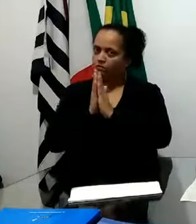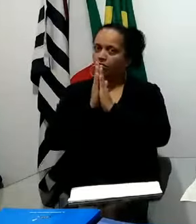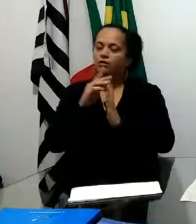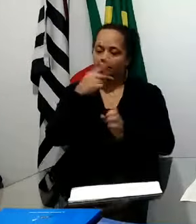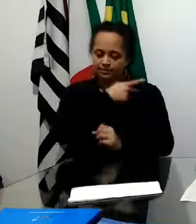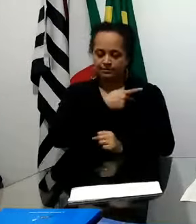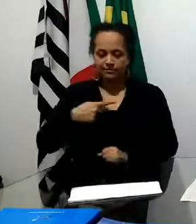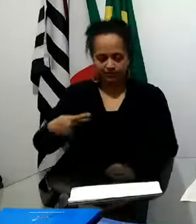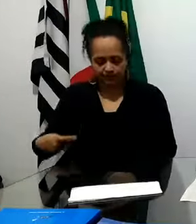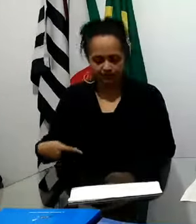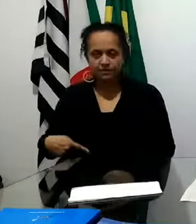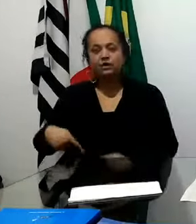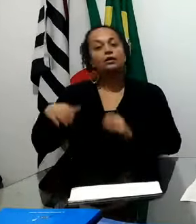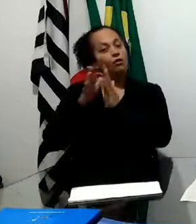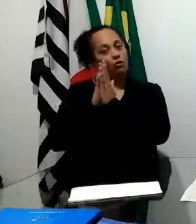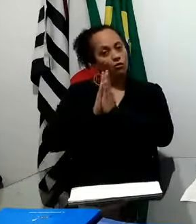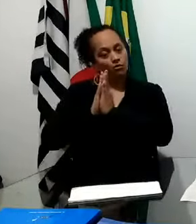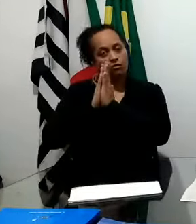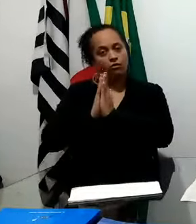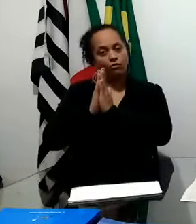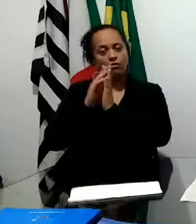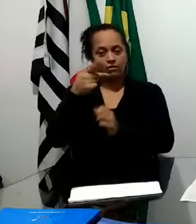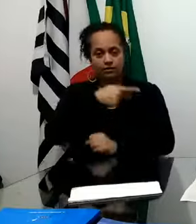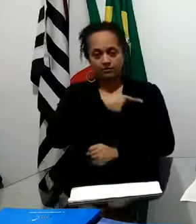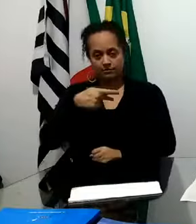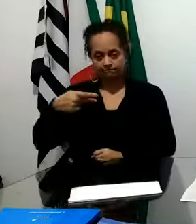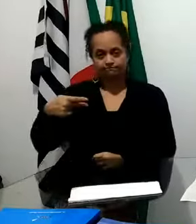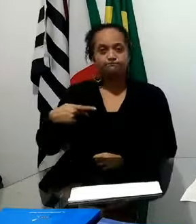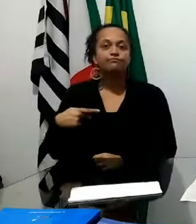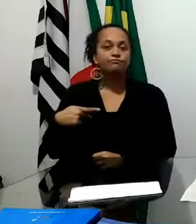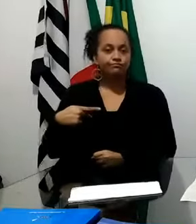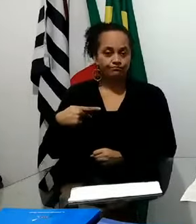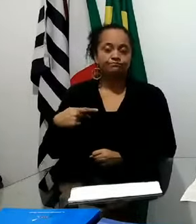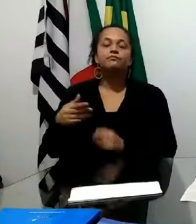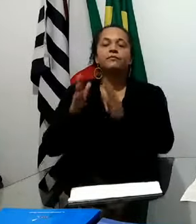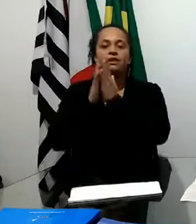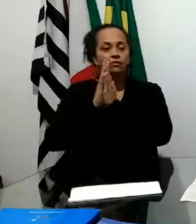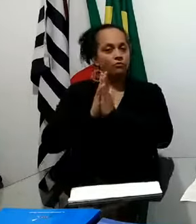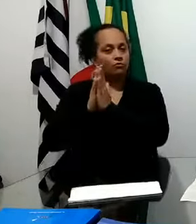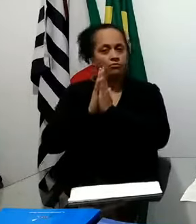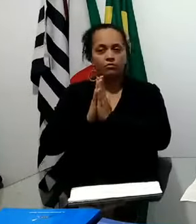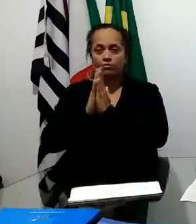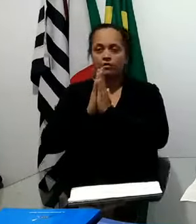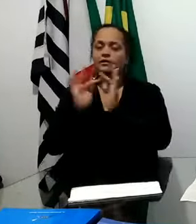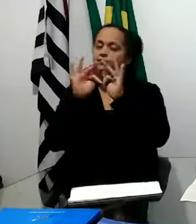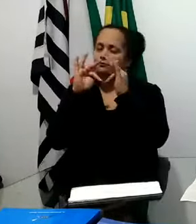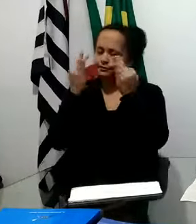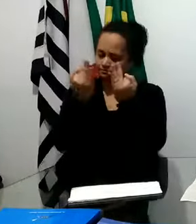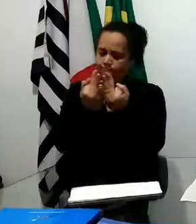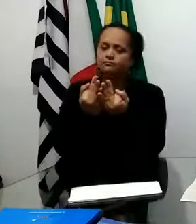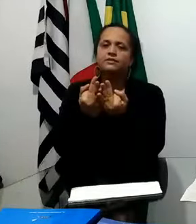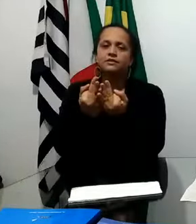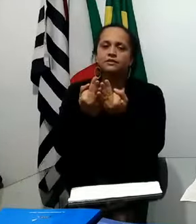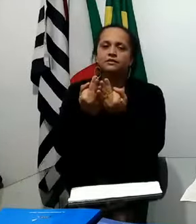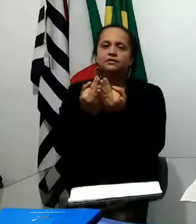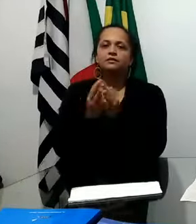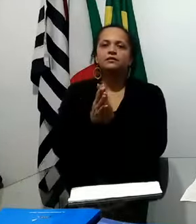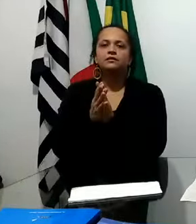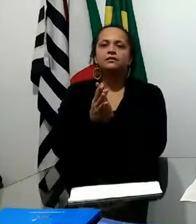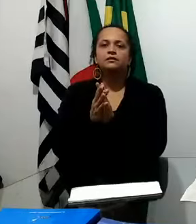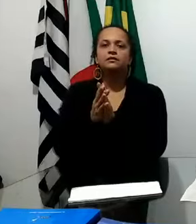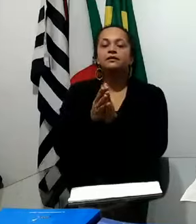políticas, ore pelas autoridades eclesiásticas, as autoridades espirituais, ore pelas famílias. Dentro da família, quem são